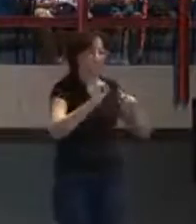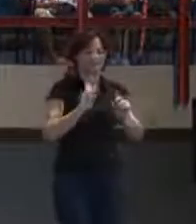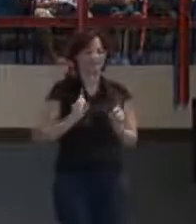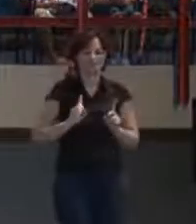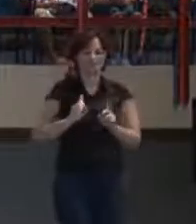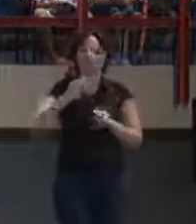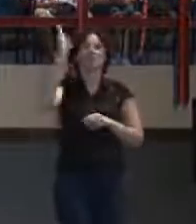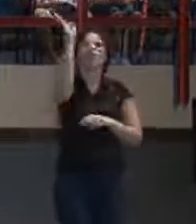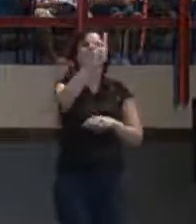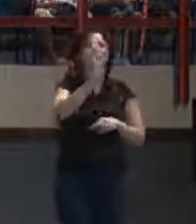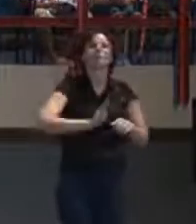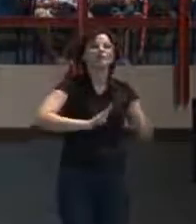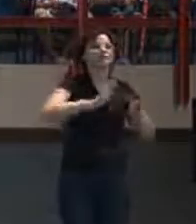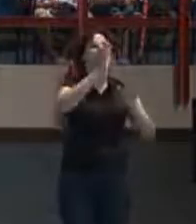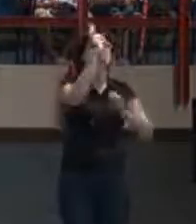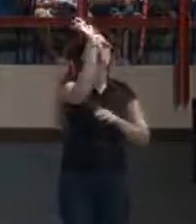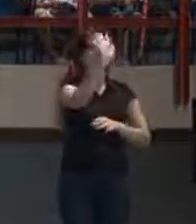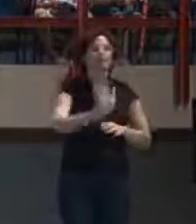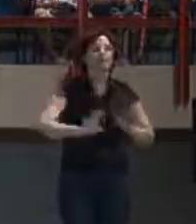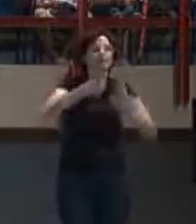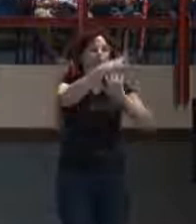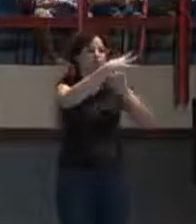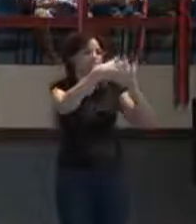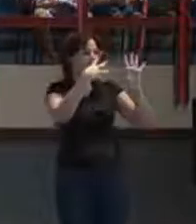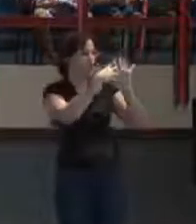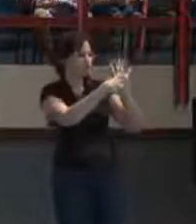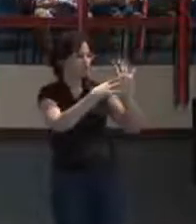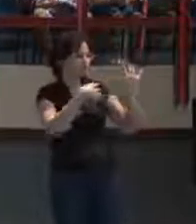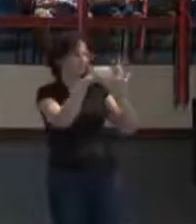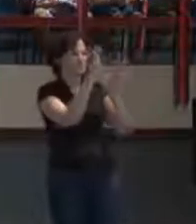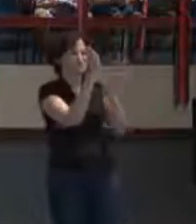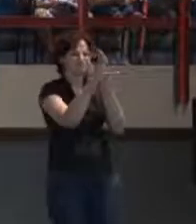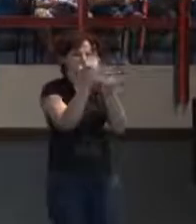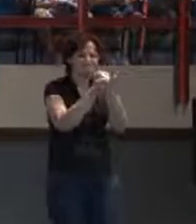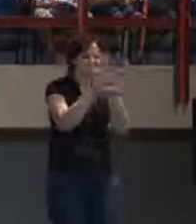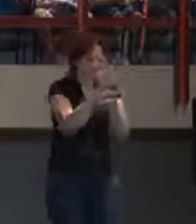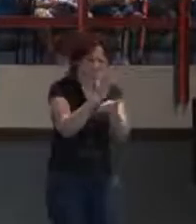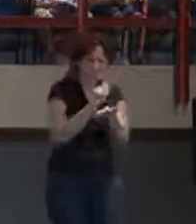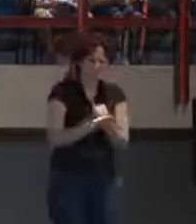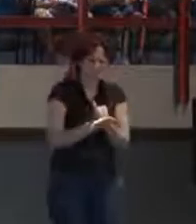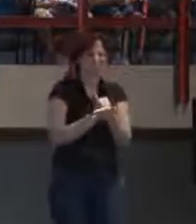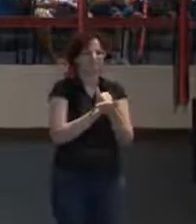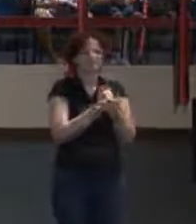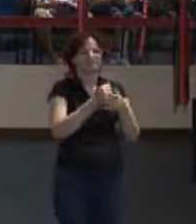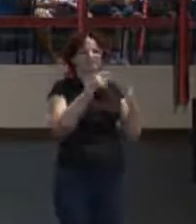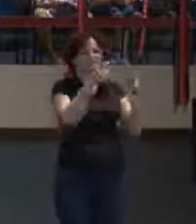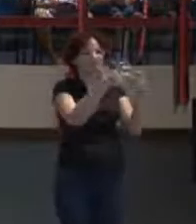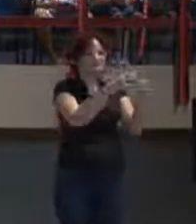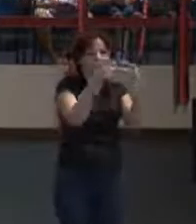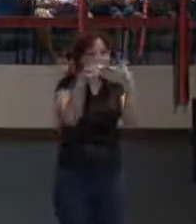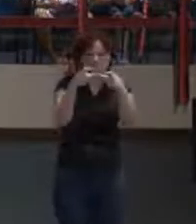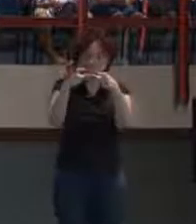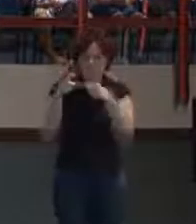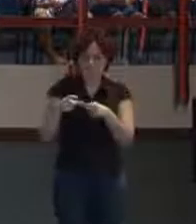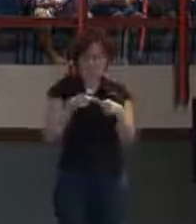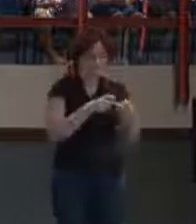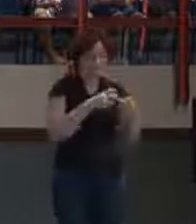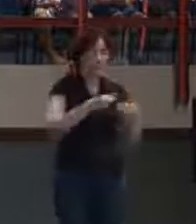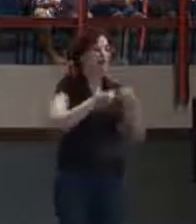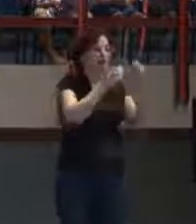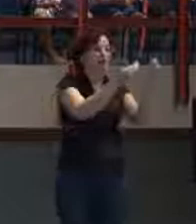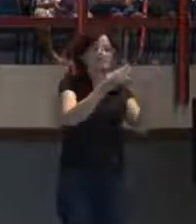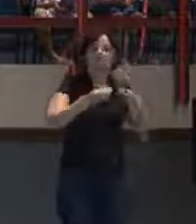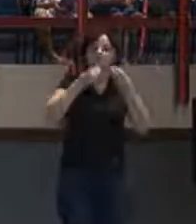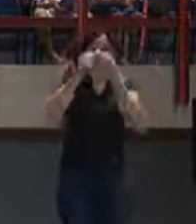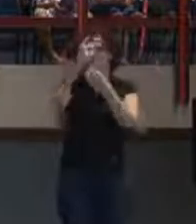subdividiu em lotes menores e entregou para um monte de gente razoavelmente rica, que são as